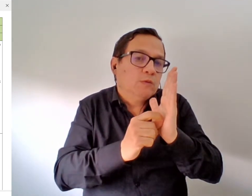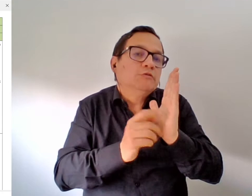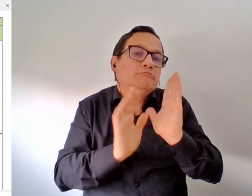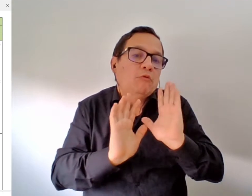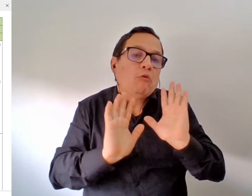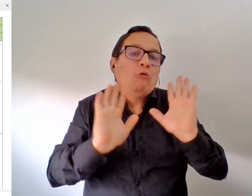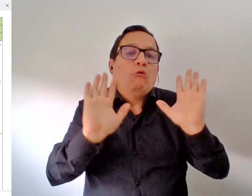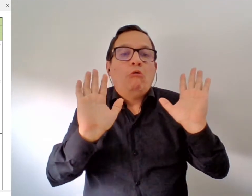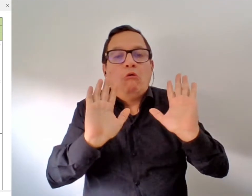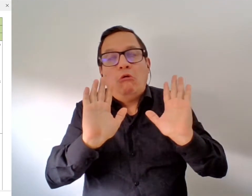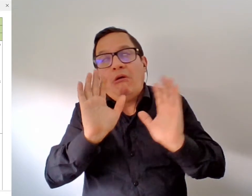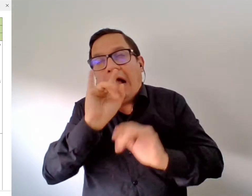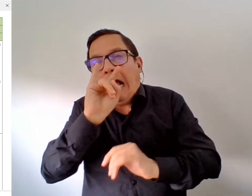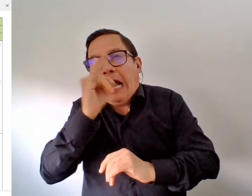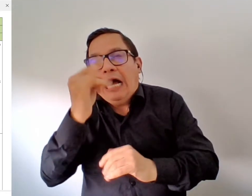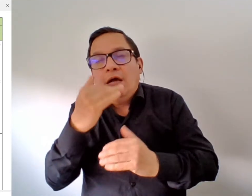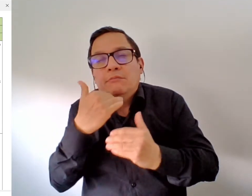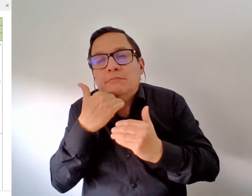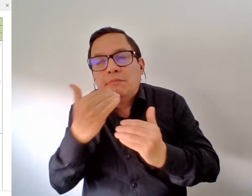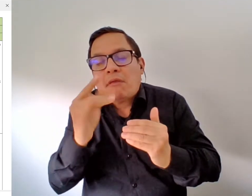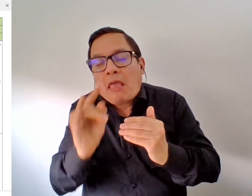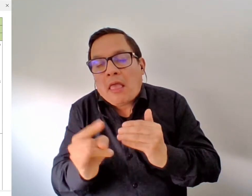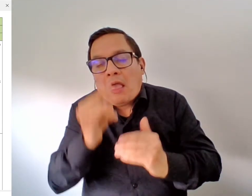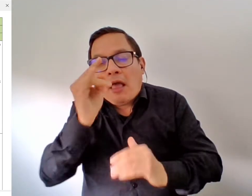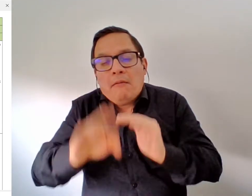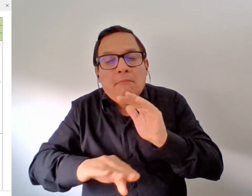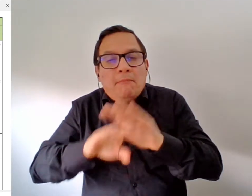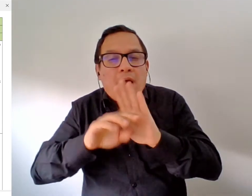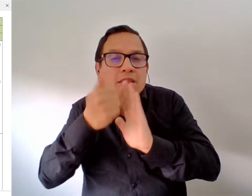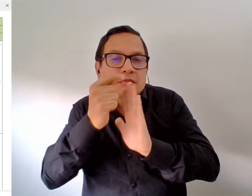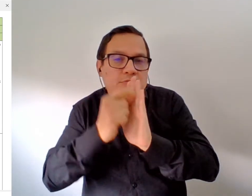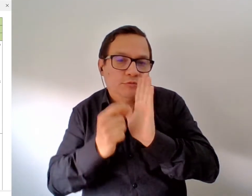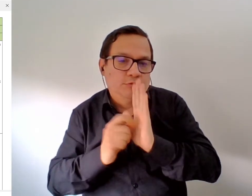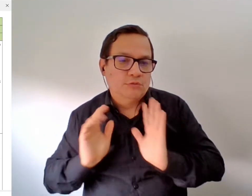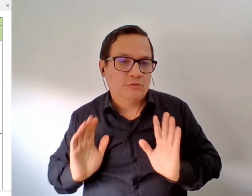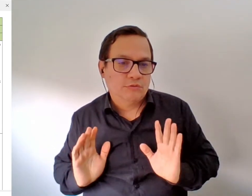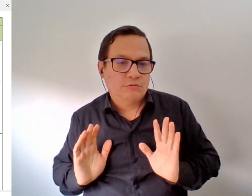este nivel, puede obtener entre 0 puntos y 10 puntos.